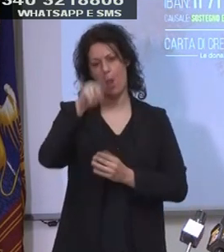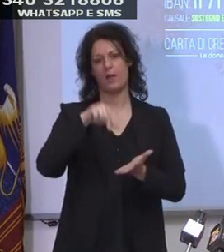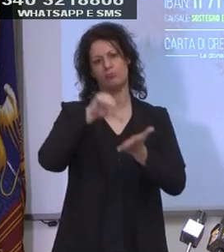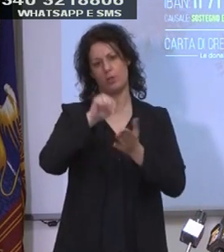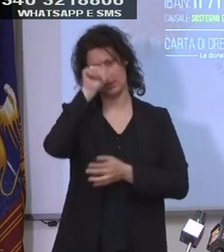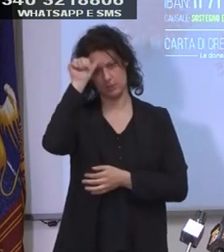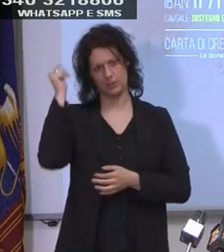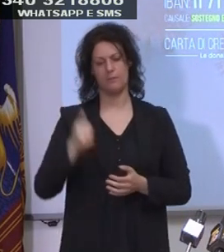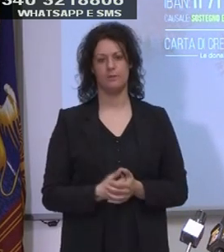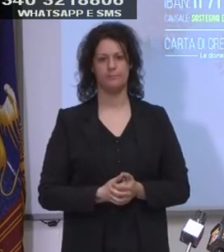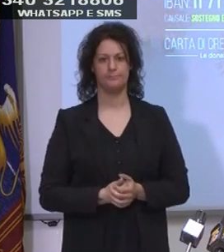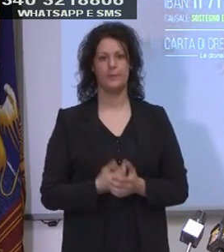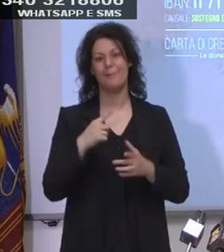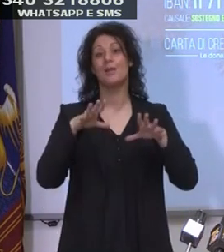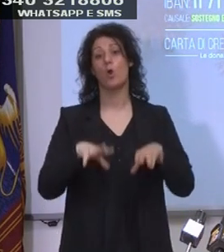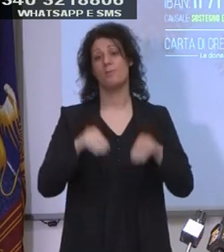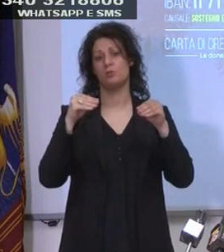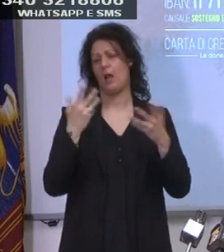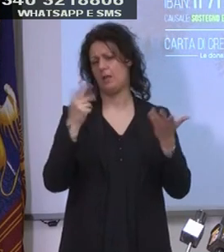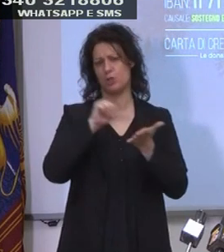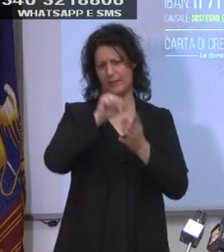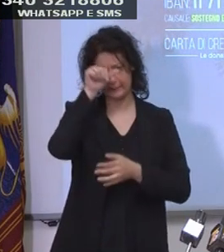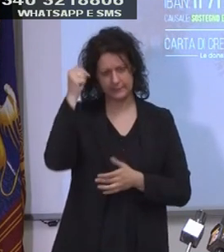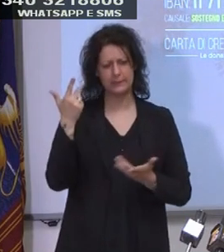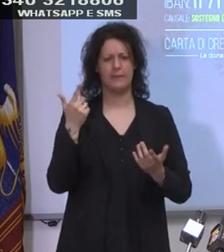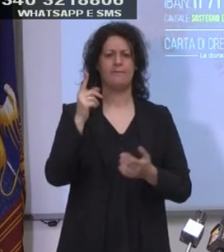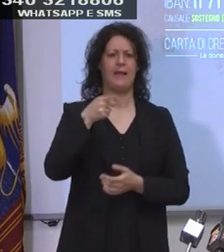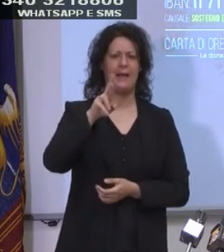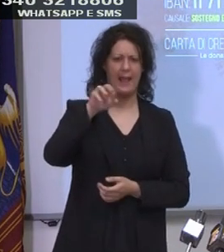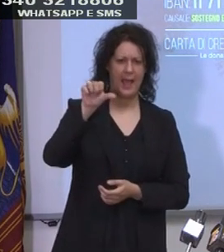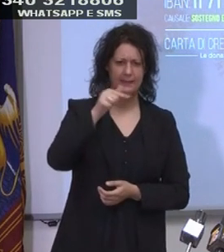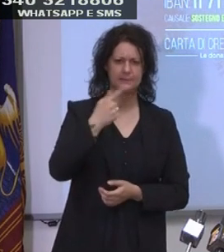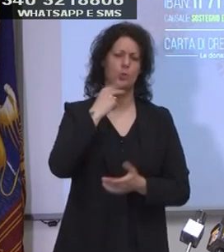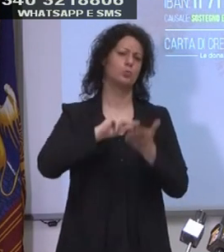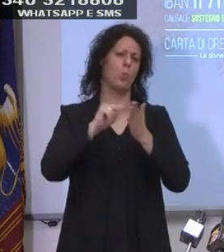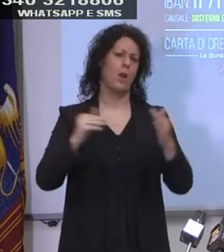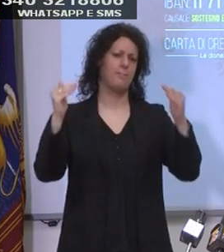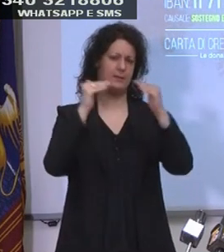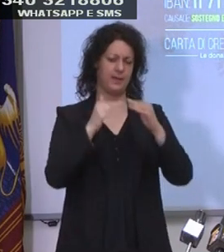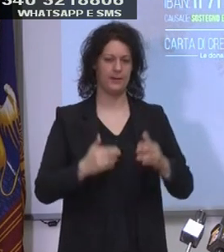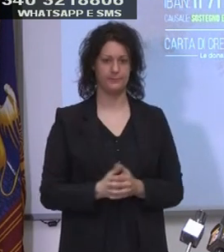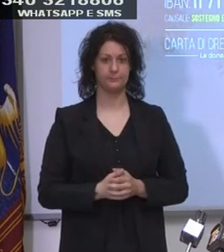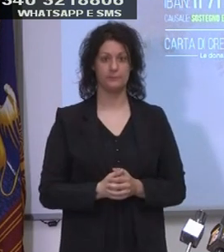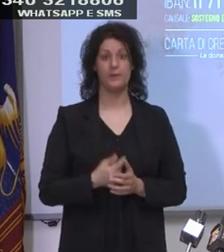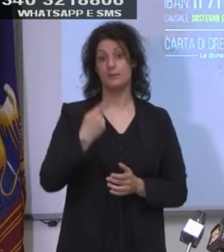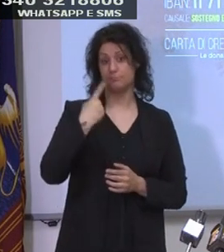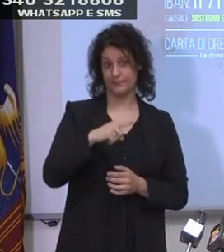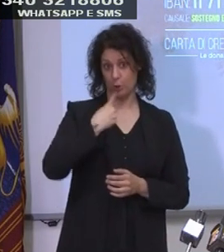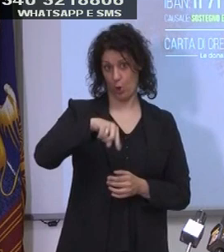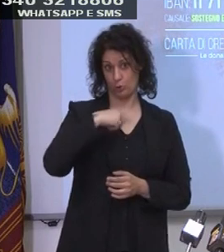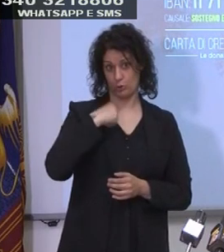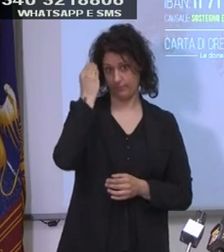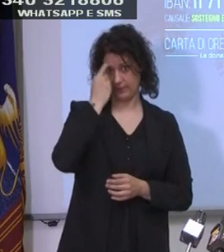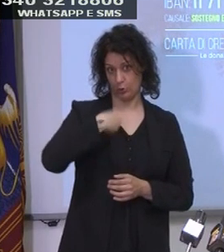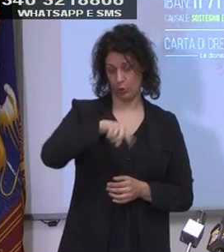per partire con tutte queste iniziative, centri estivi, Grest, scuole paritarie o quello che è. Questa è la nostra operazione, questa ve la